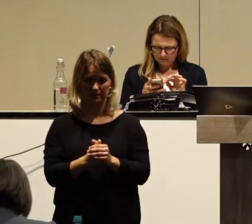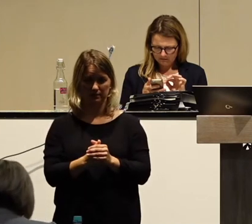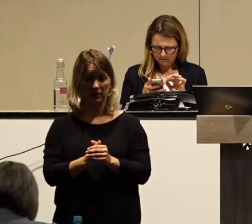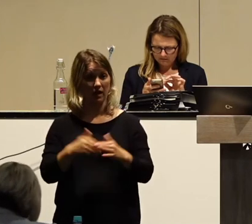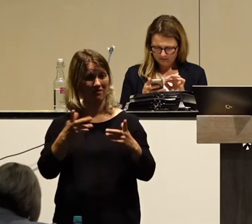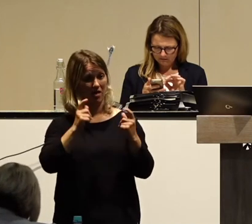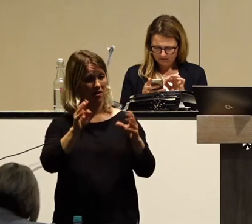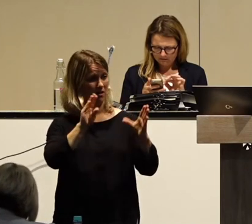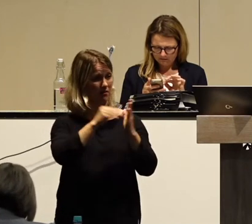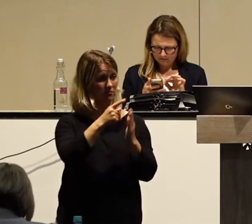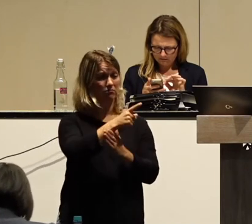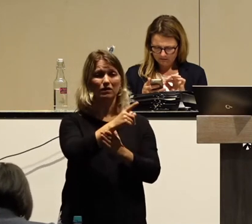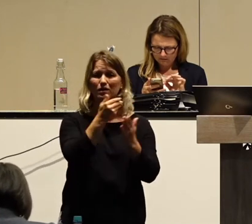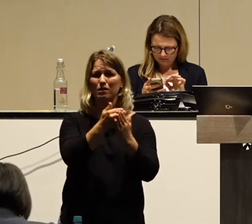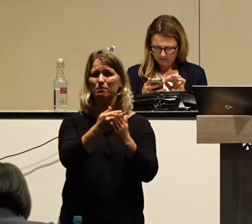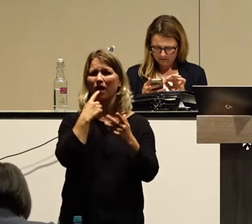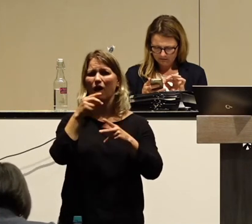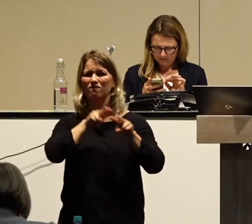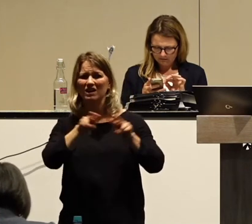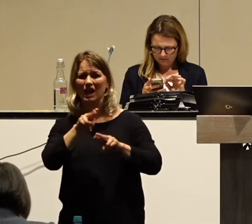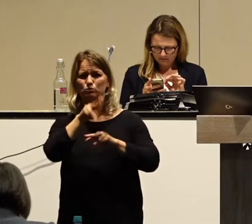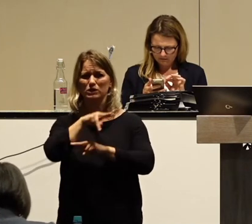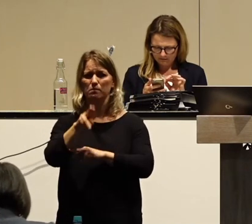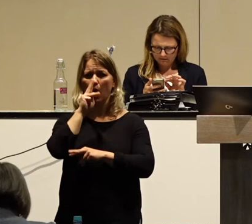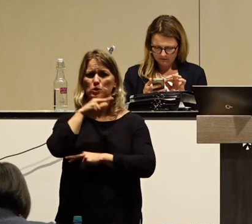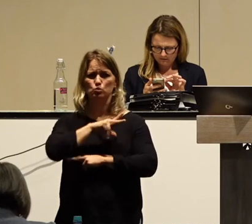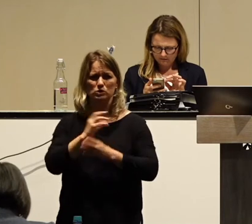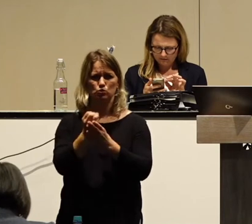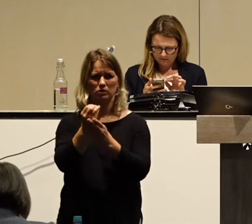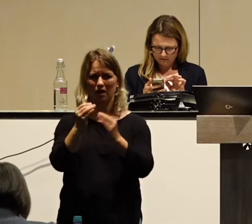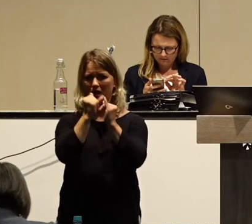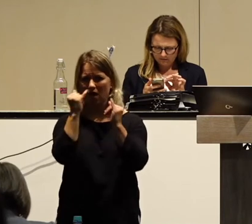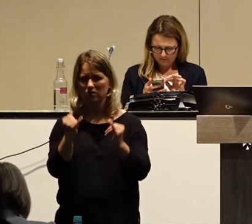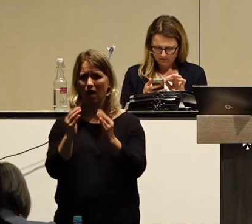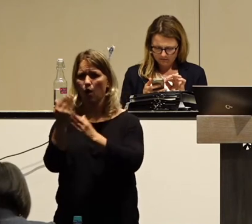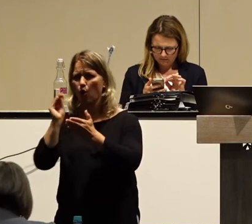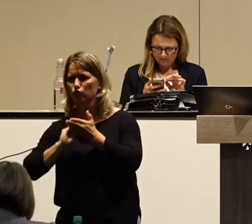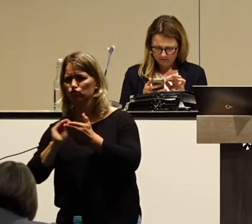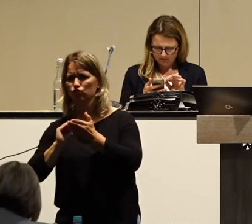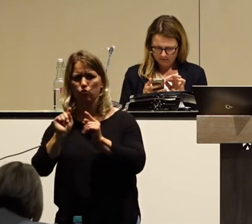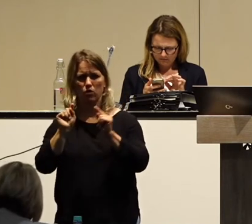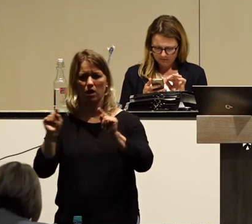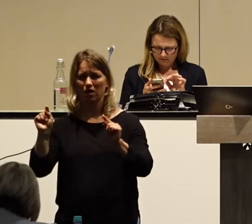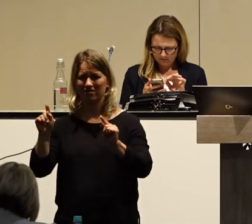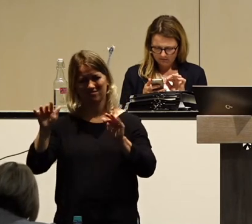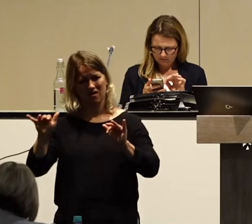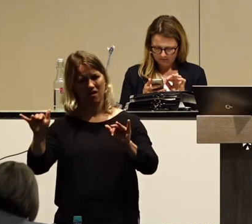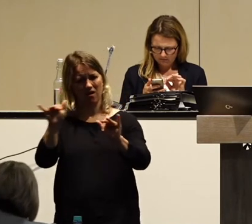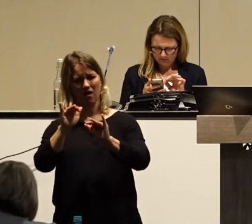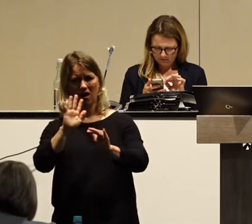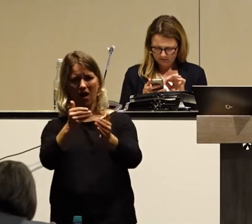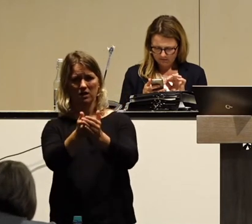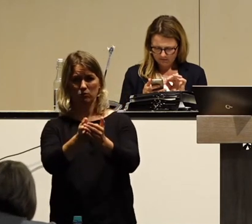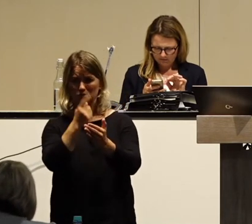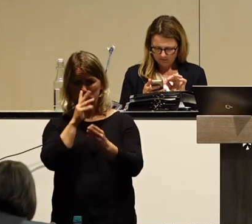viel leisten. Das Verkehrsmuseum, soziokulturelle Einrichtungen, auch die Hochschulen können Dinge bieten, und das kann auch unter freiem